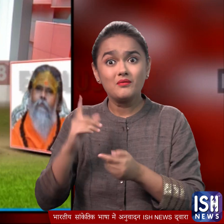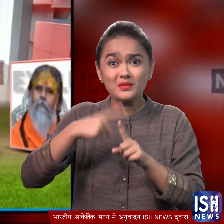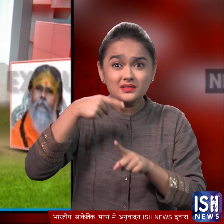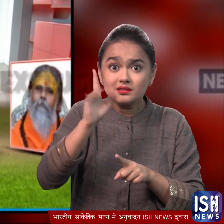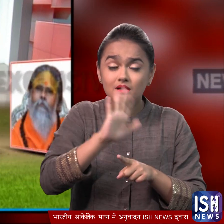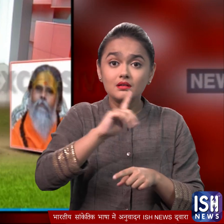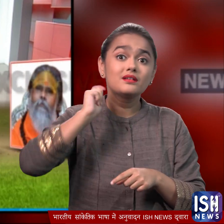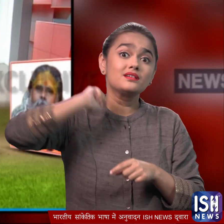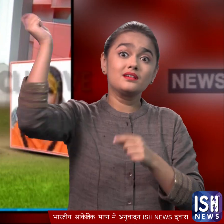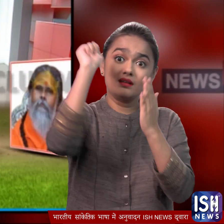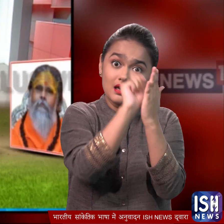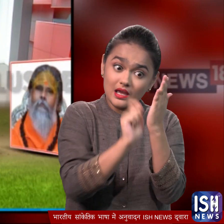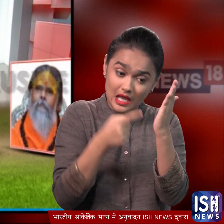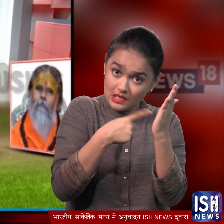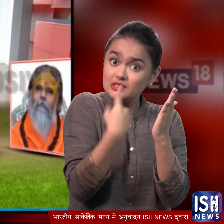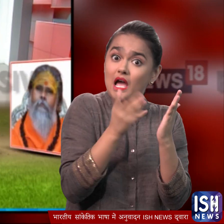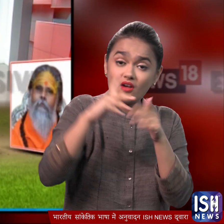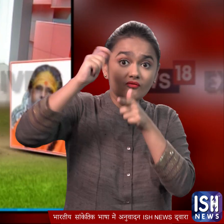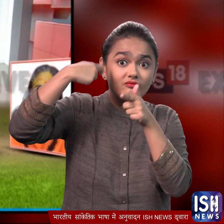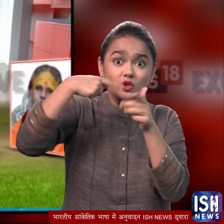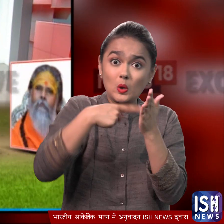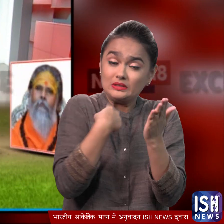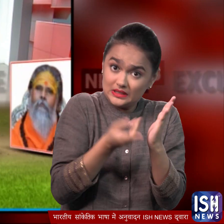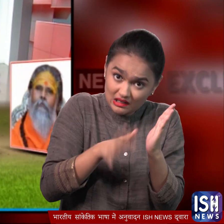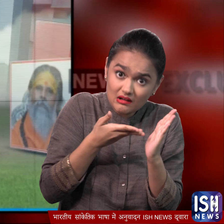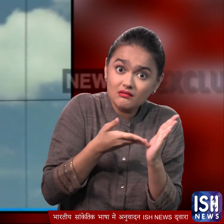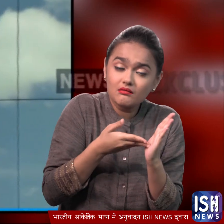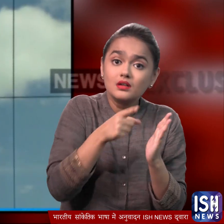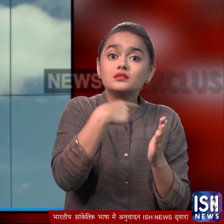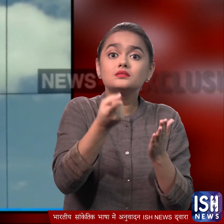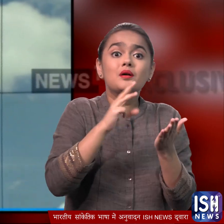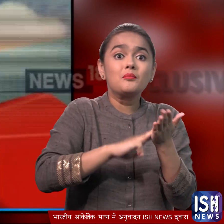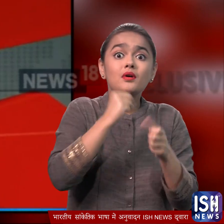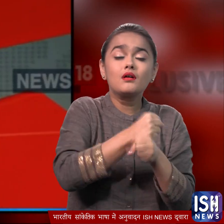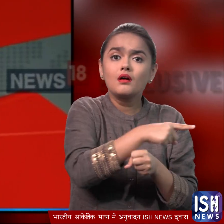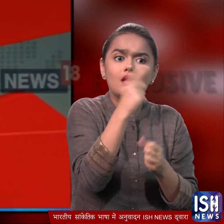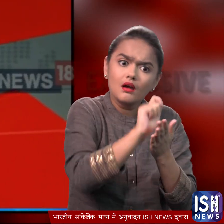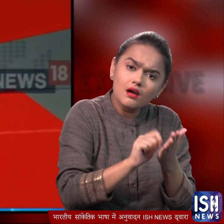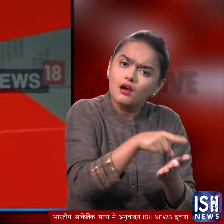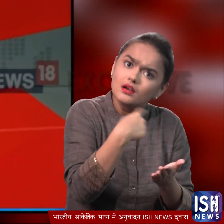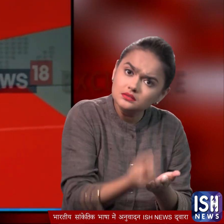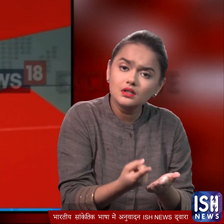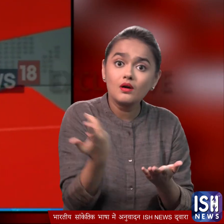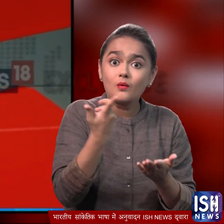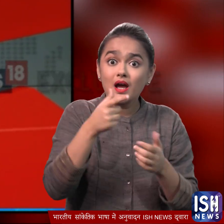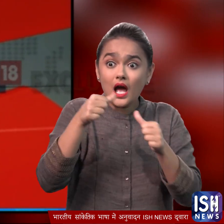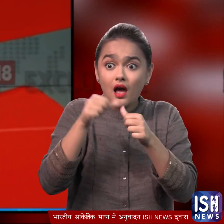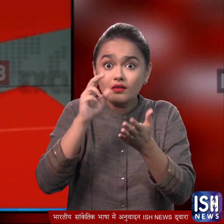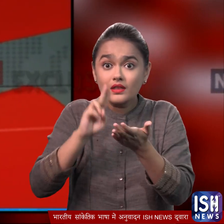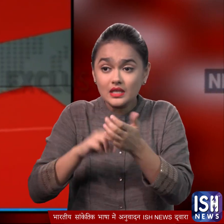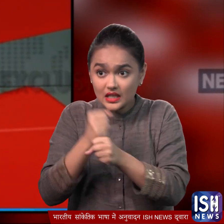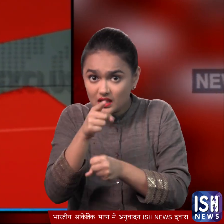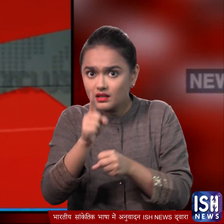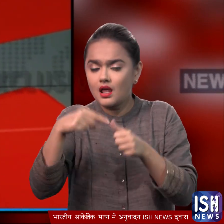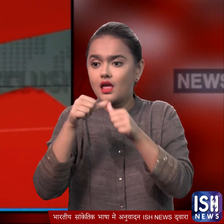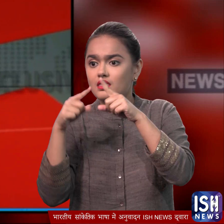उनके सुसाइड नोट में भी वीडियो का जिक्र किया गया जिसमें महंत नरेंद्र गिरी ने 2 टूक लिखा कि उनकी मौत के जिम्मेदार आनंद गिरी,